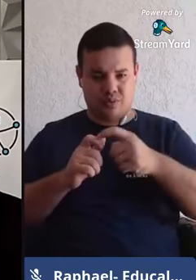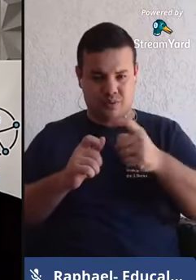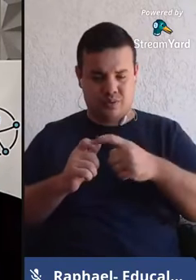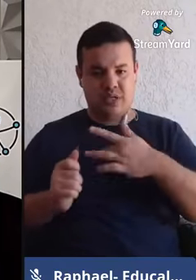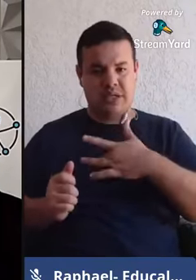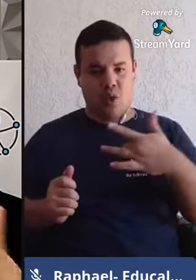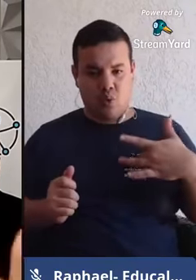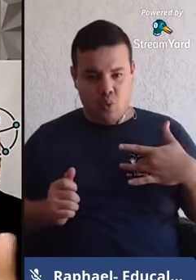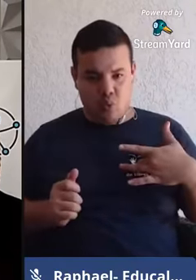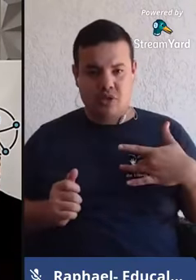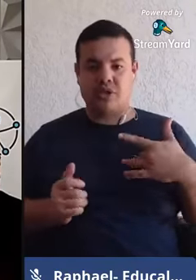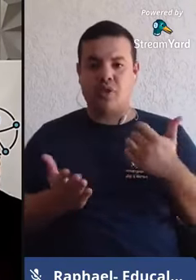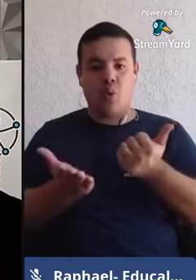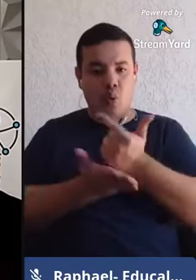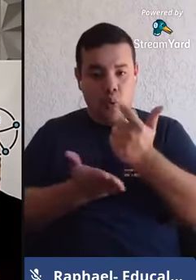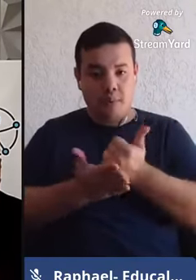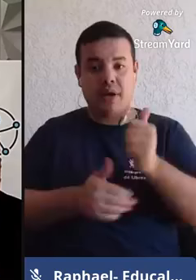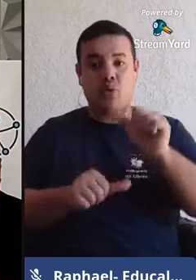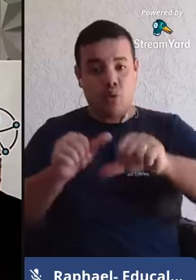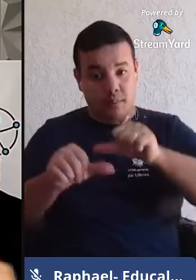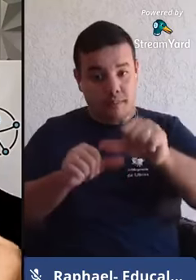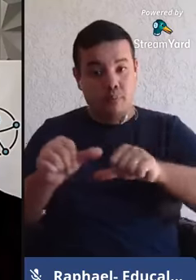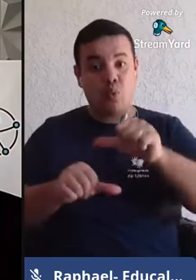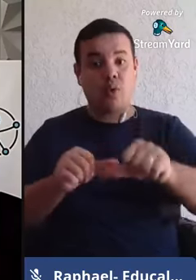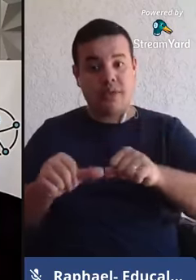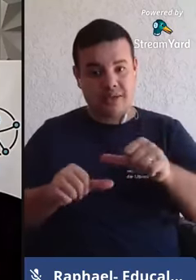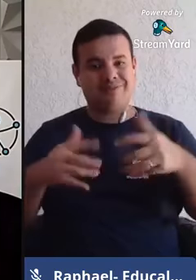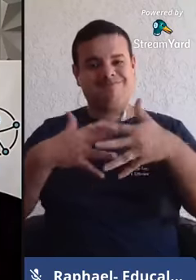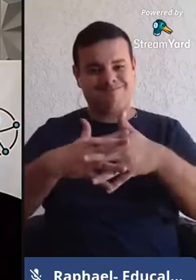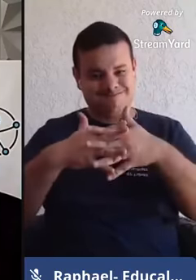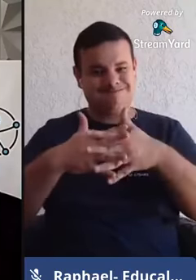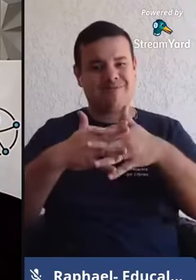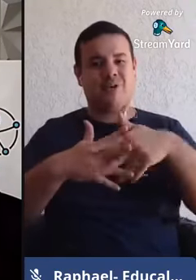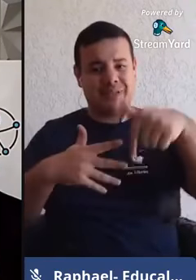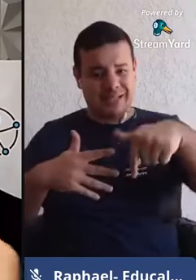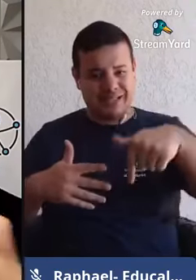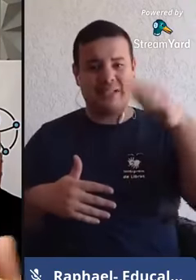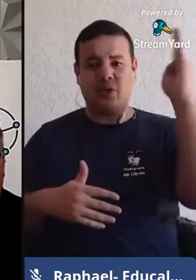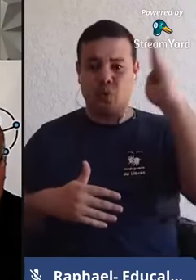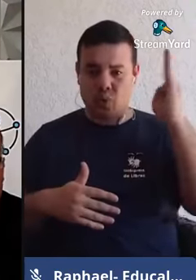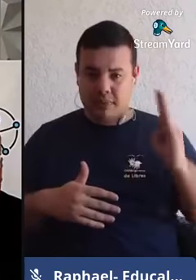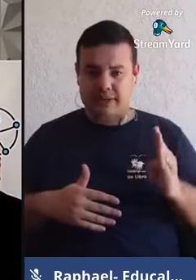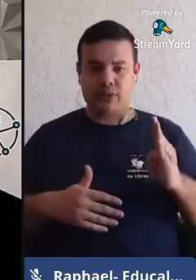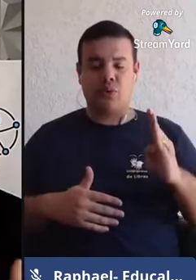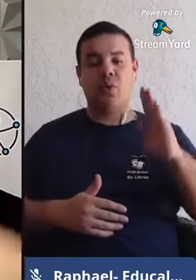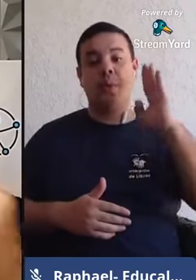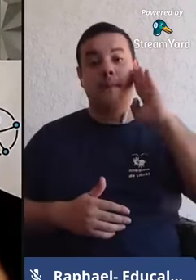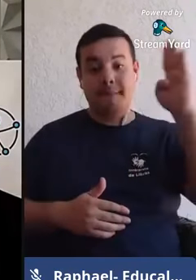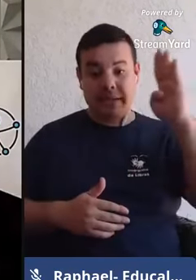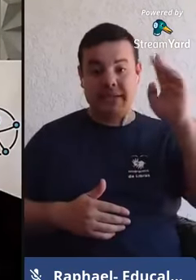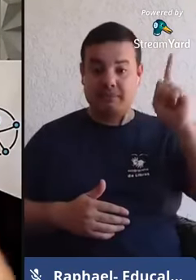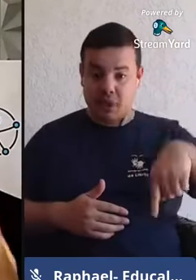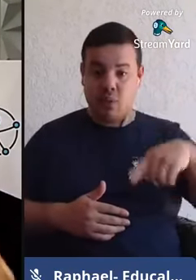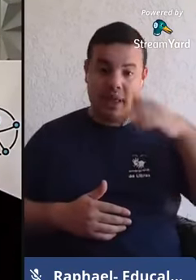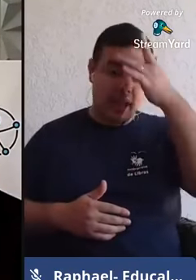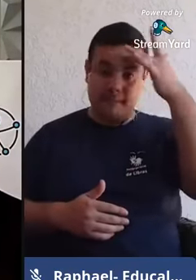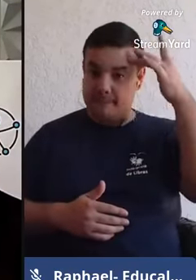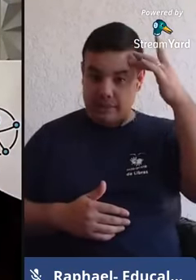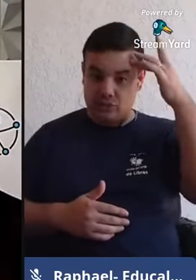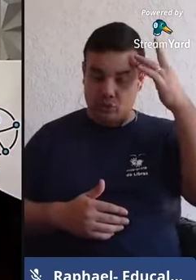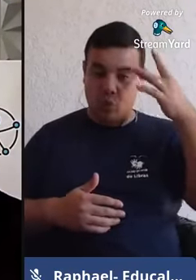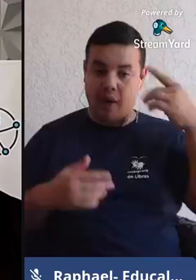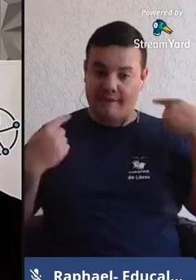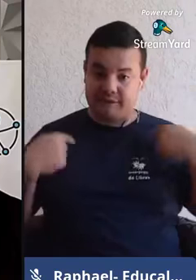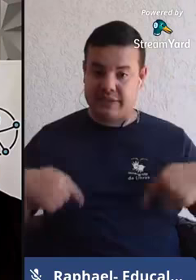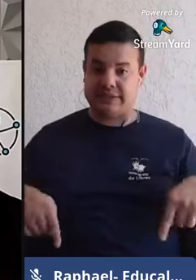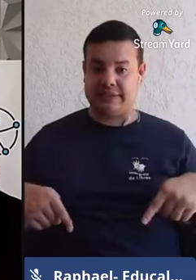comprador. Então, isso complica um pouco aqui no Brasil. O principal comprador no Brasil é a pessoa física. E aí você cai naquela questão